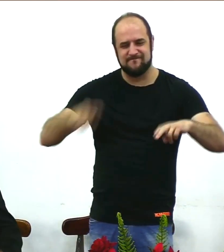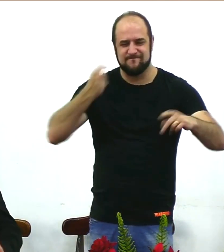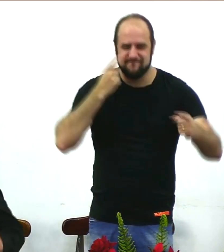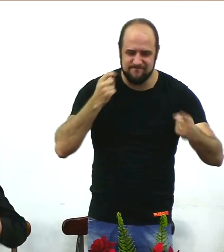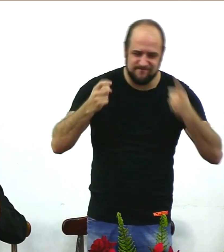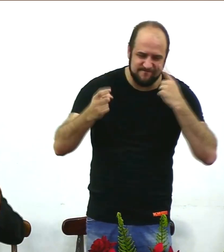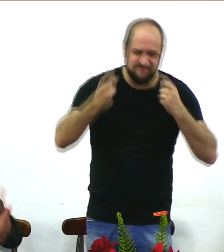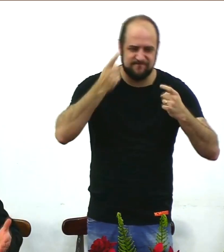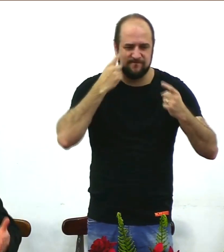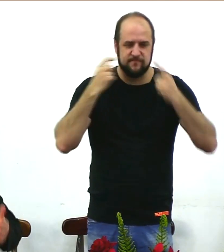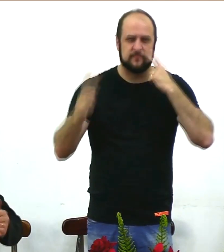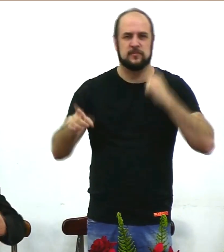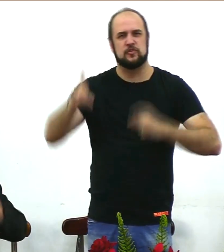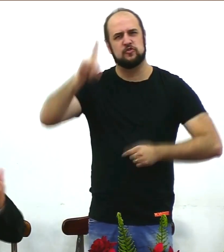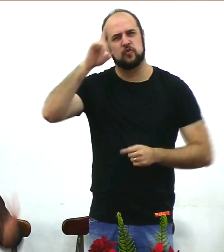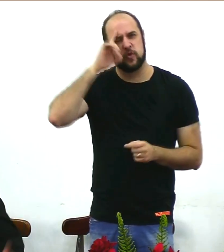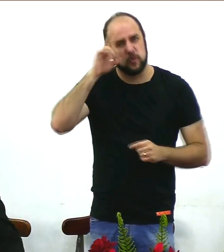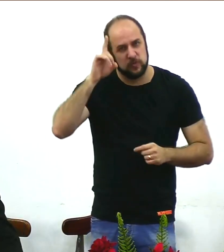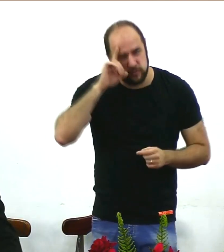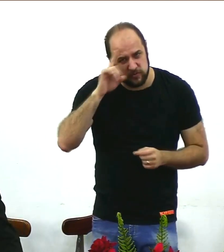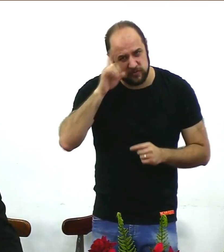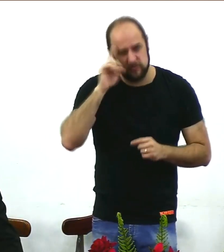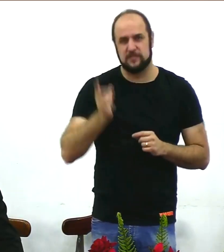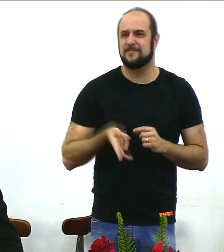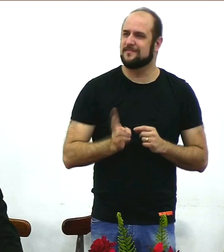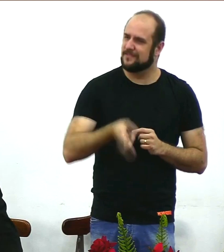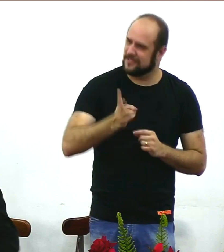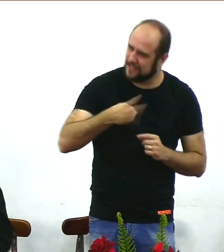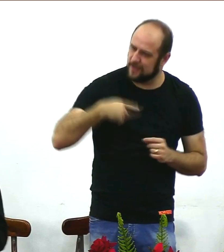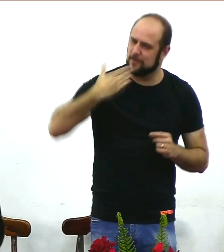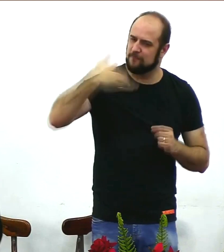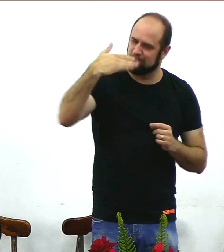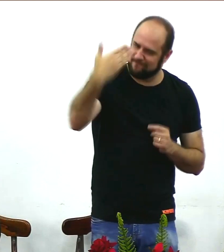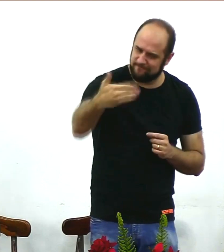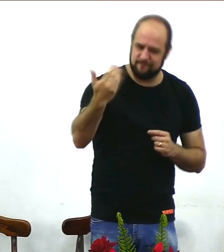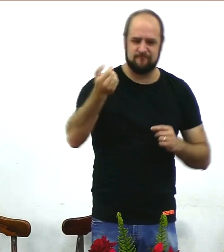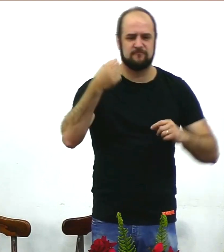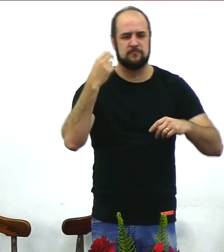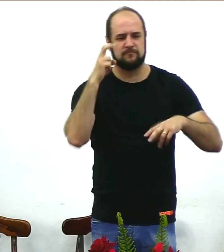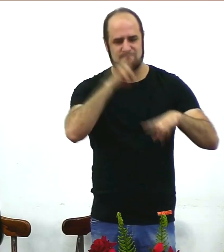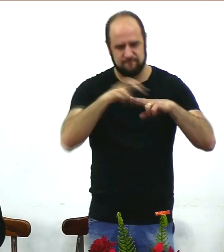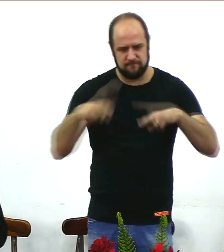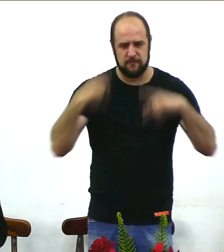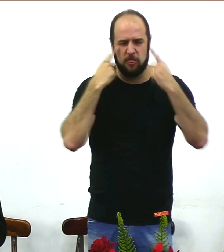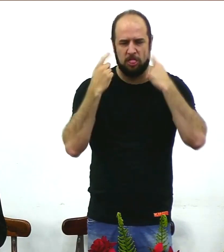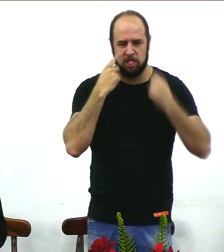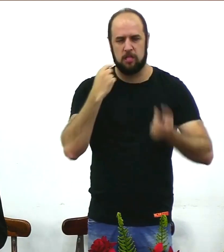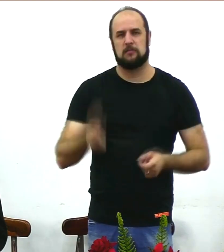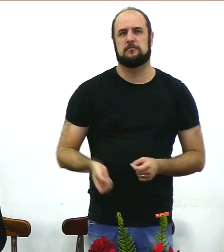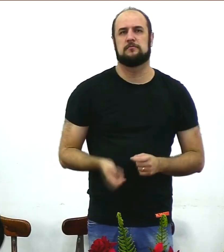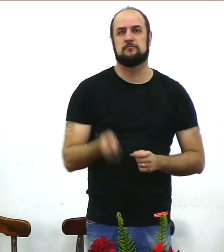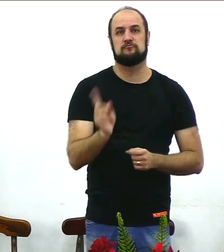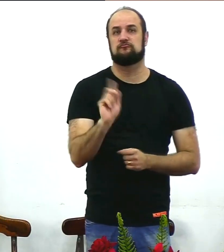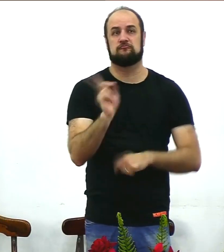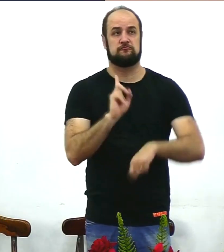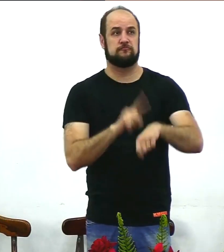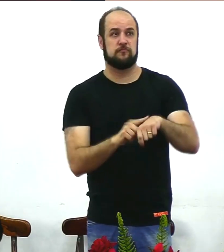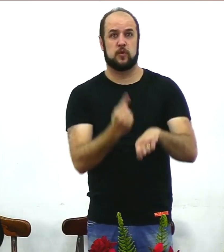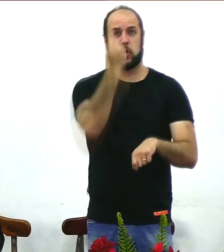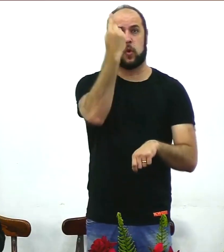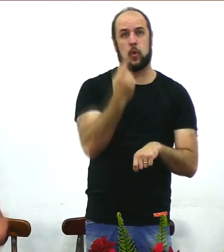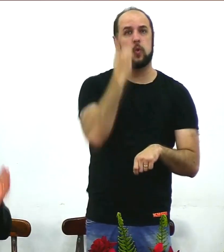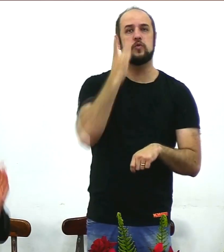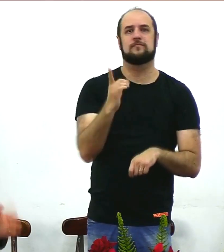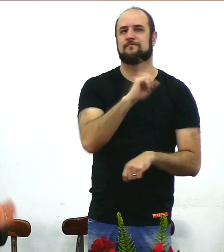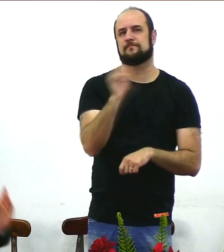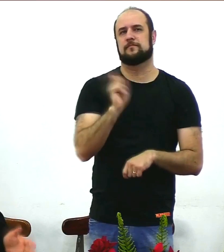diferentes de, por exemplo, se eles dissessem, um dia nos assentamos e choramos. Não